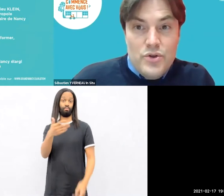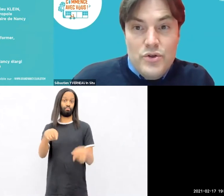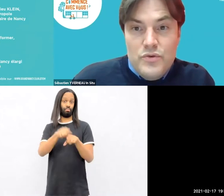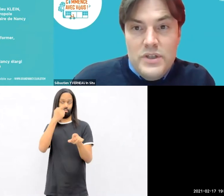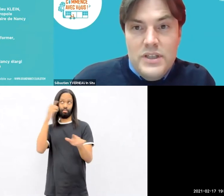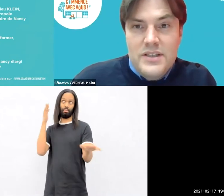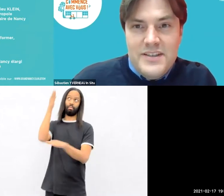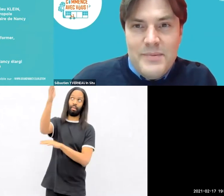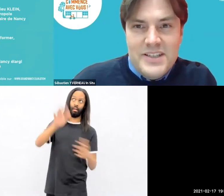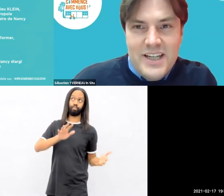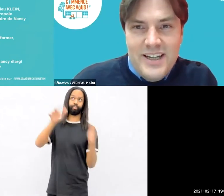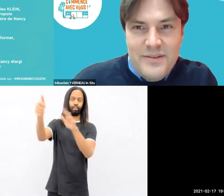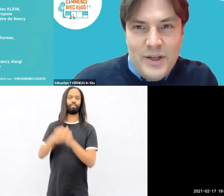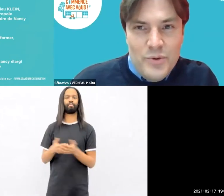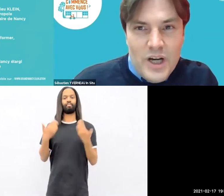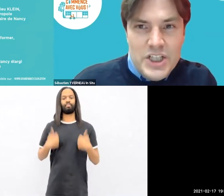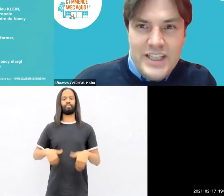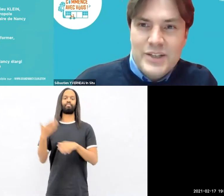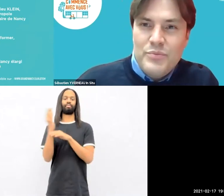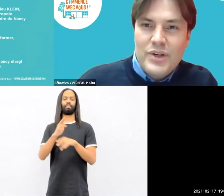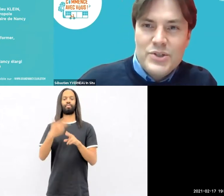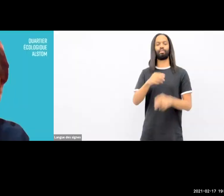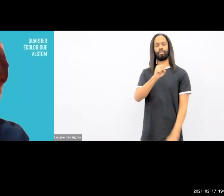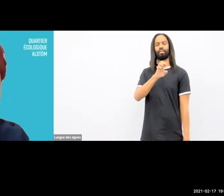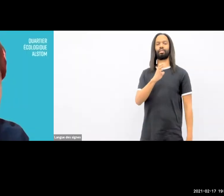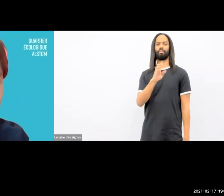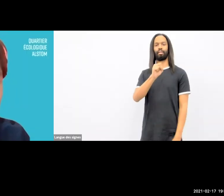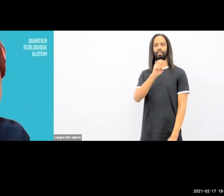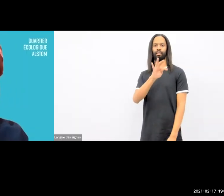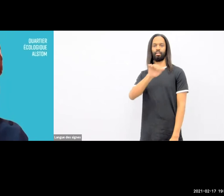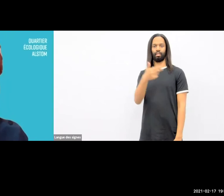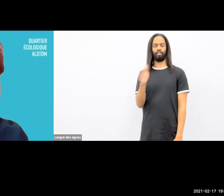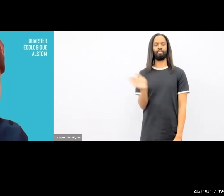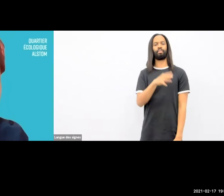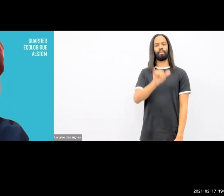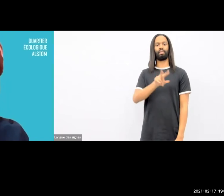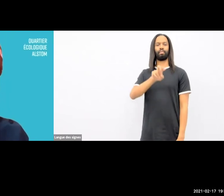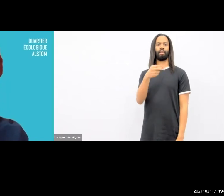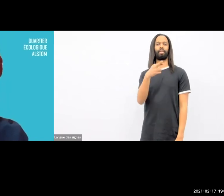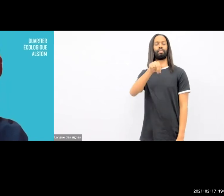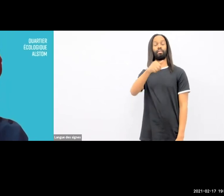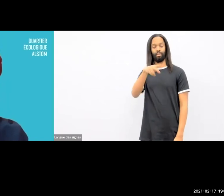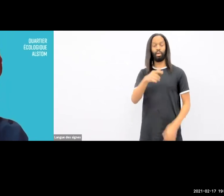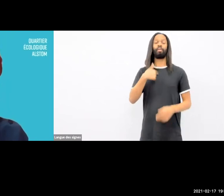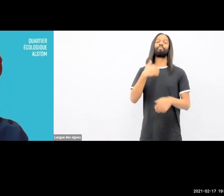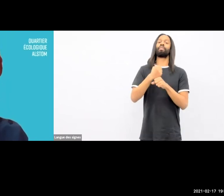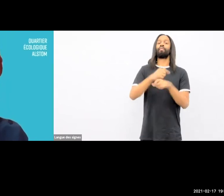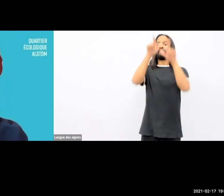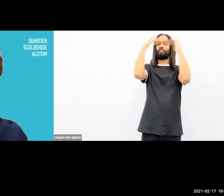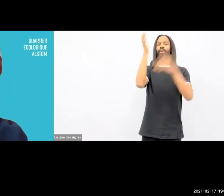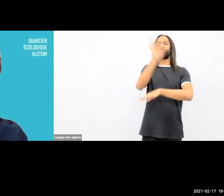Je suis Sébastien Ivernaud, architecte pour l'agence In-Situ à Nancy, en charge